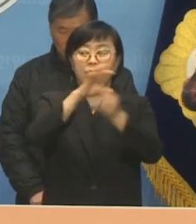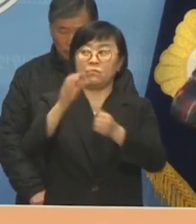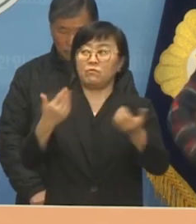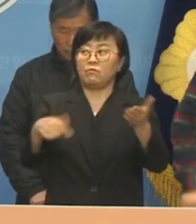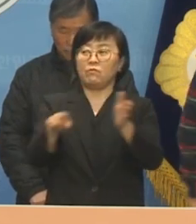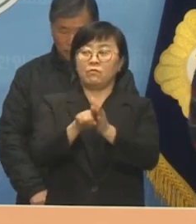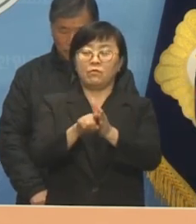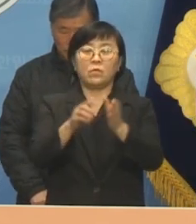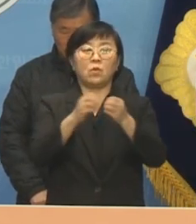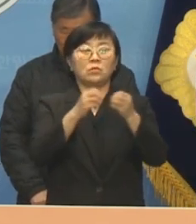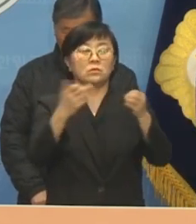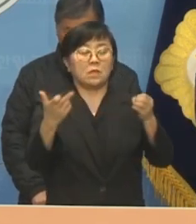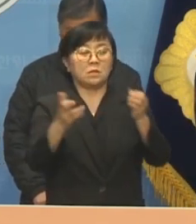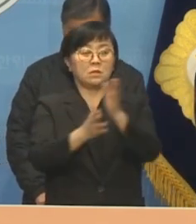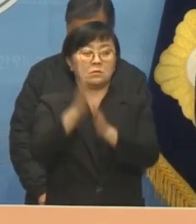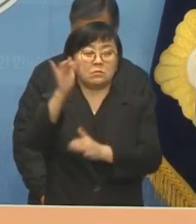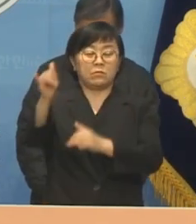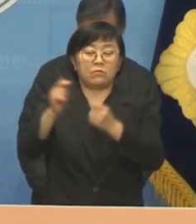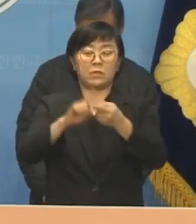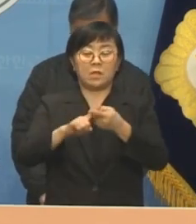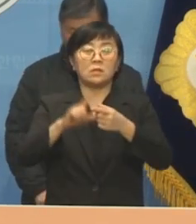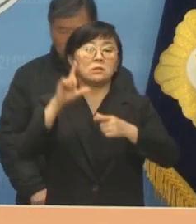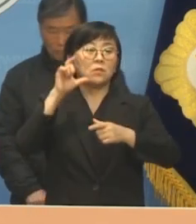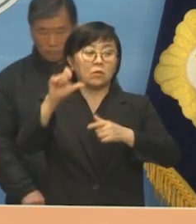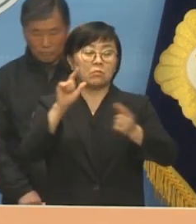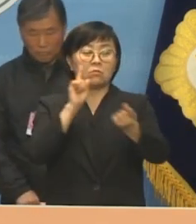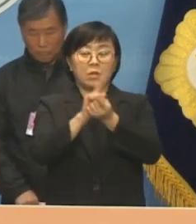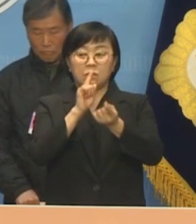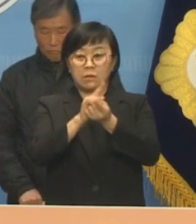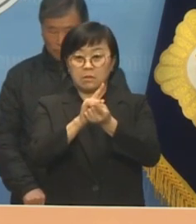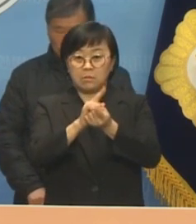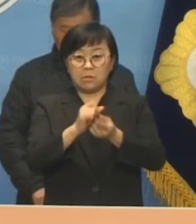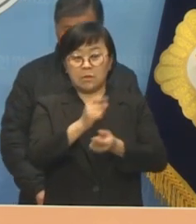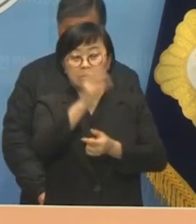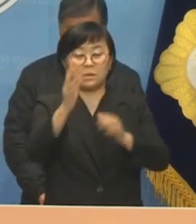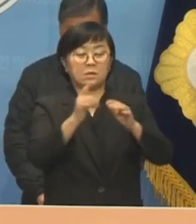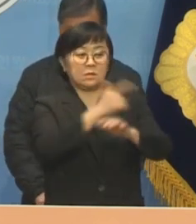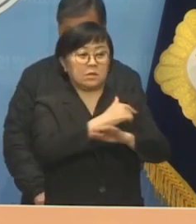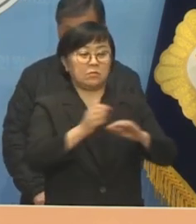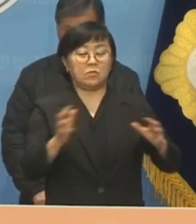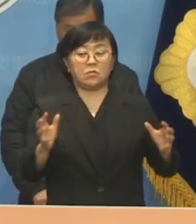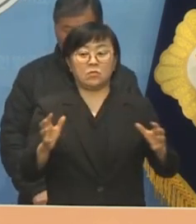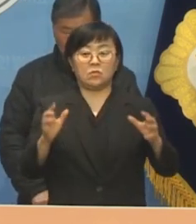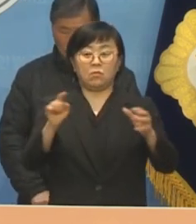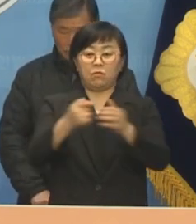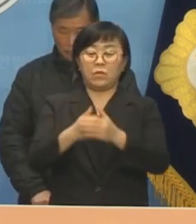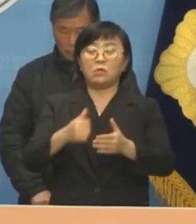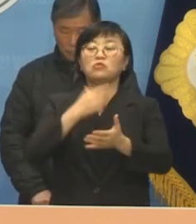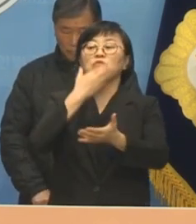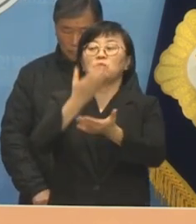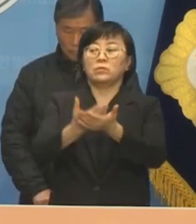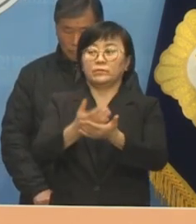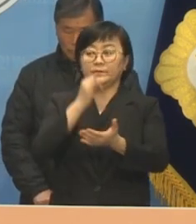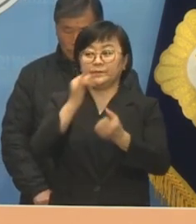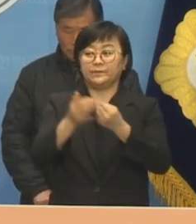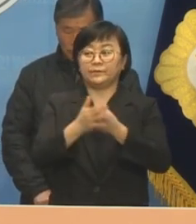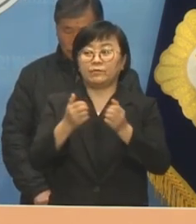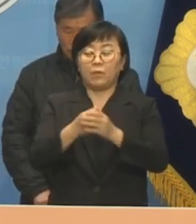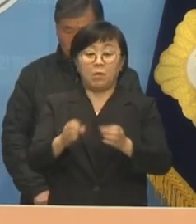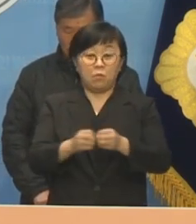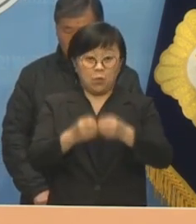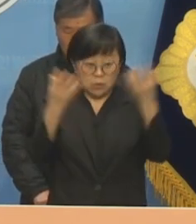백성현 논산시장은 15개월 동안 면장과 몇몇 이장을 동원해서 양촌 면민들을 속였습니다.